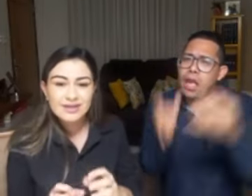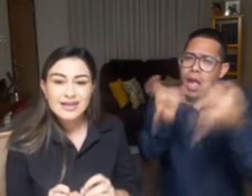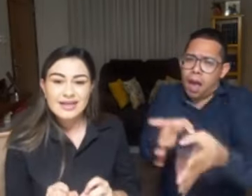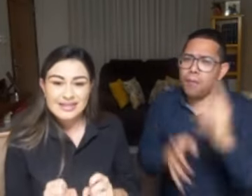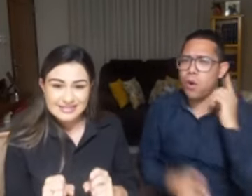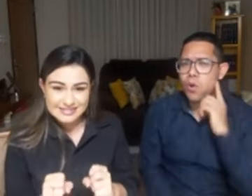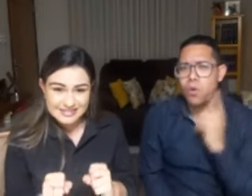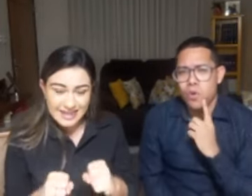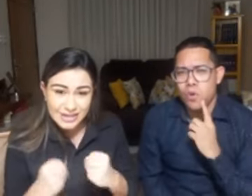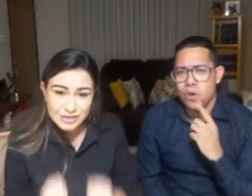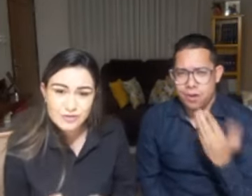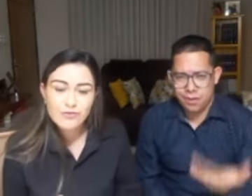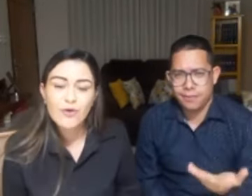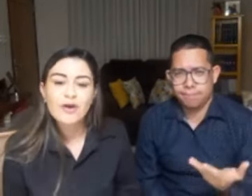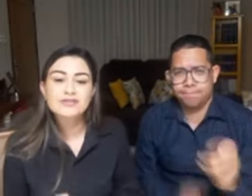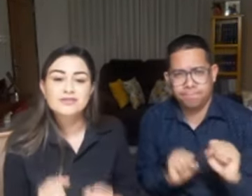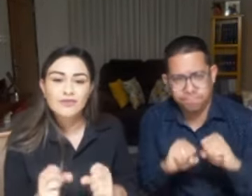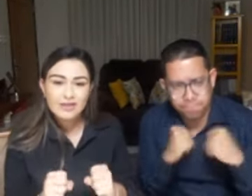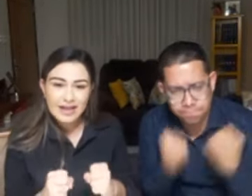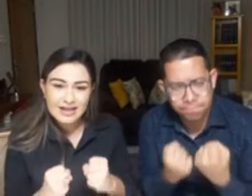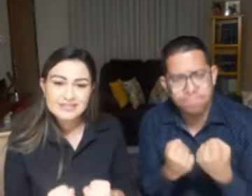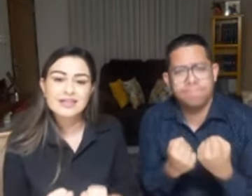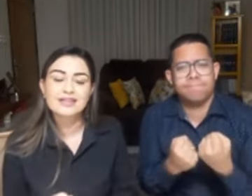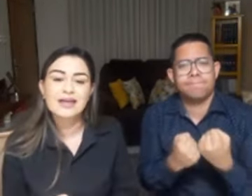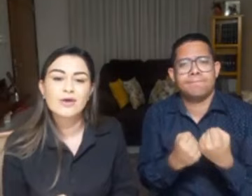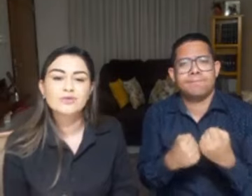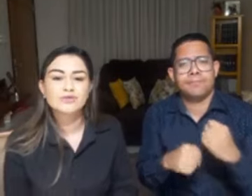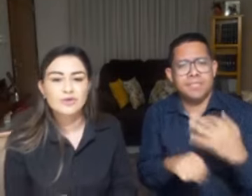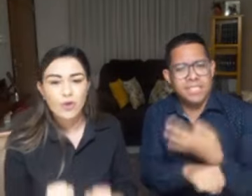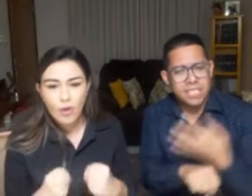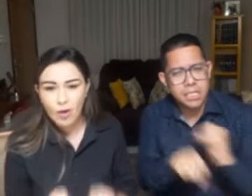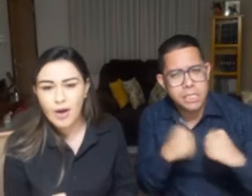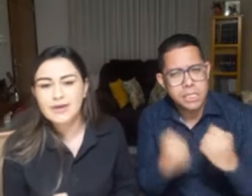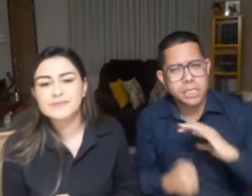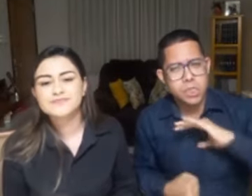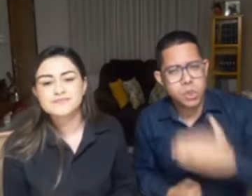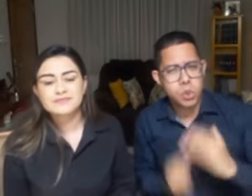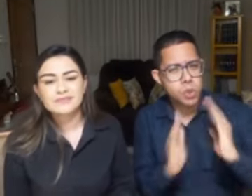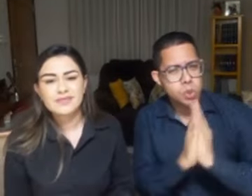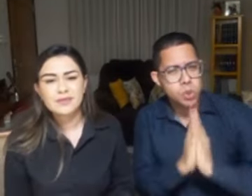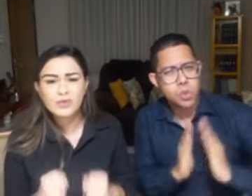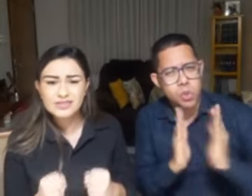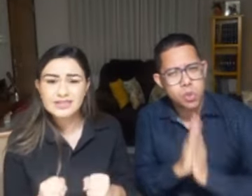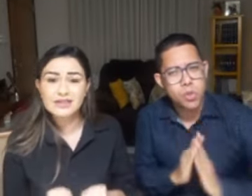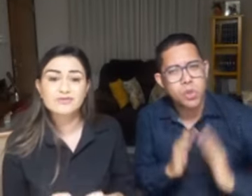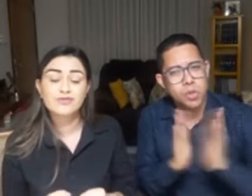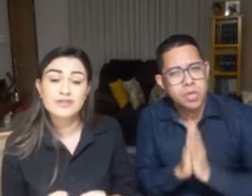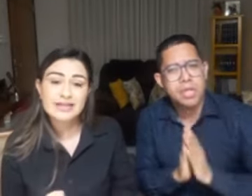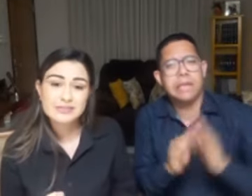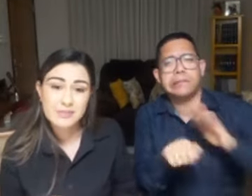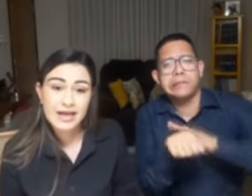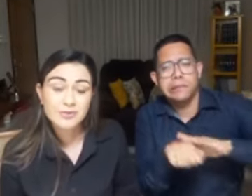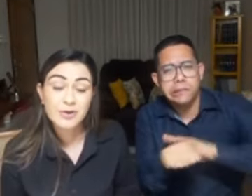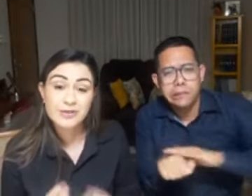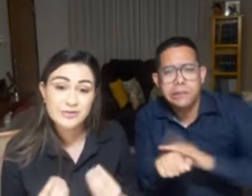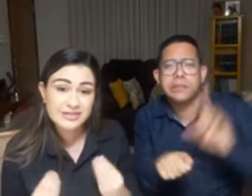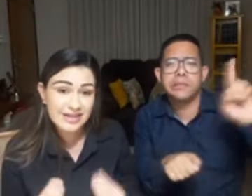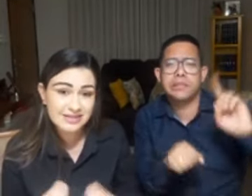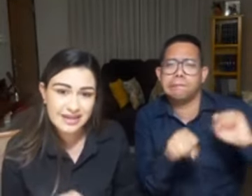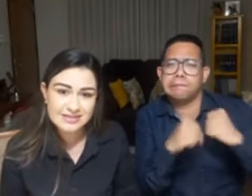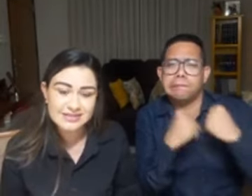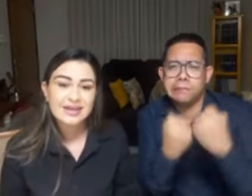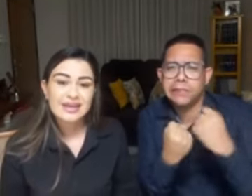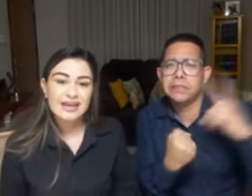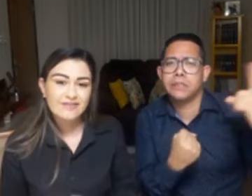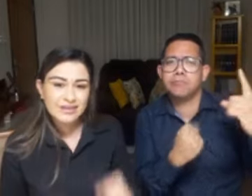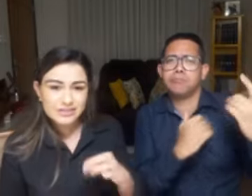Então, se enche de força, se fortaleça em Deus, orem, busque em Deus um fortalecimento, porque eu tenho